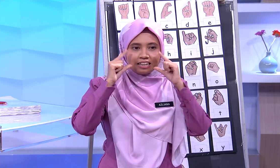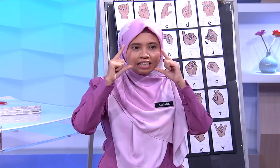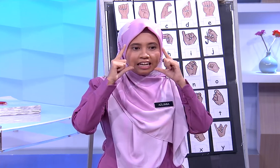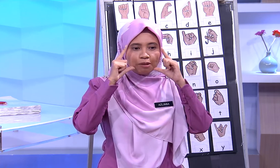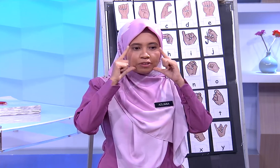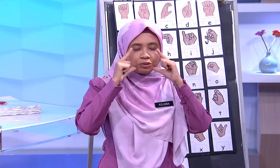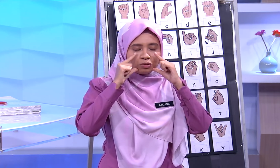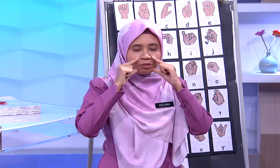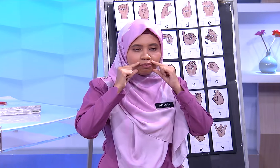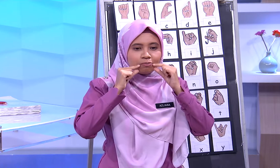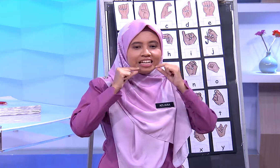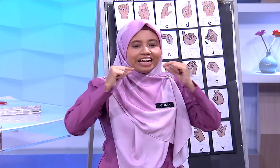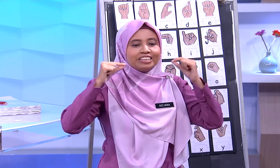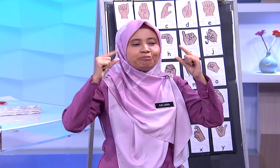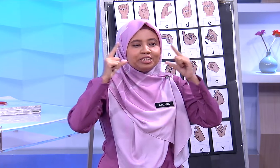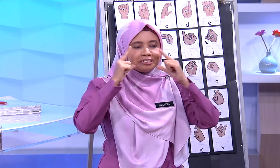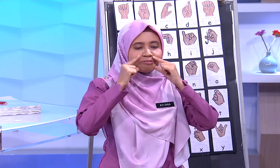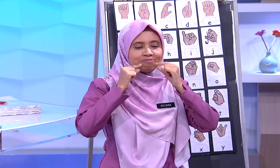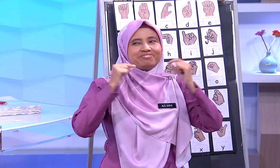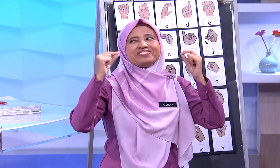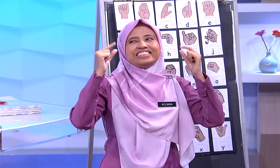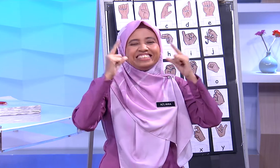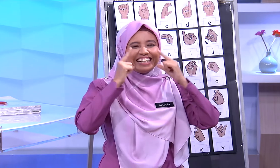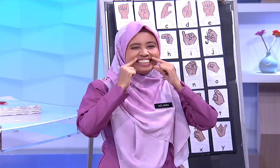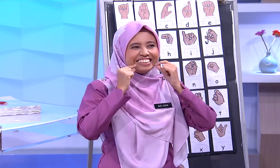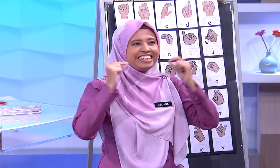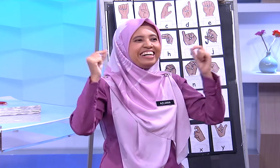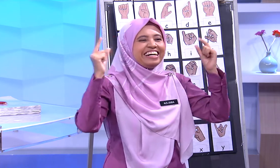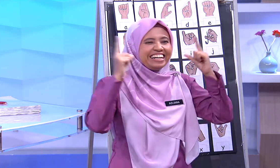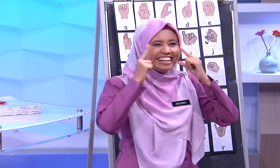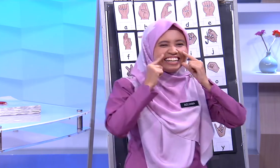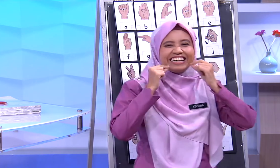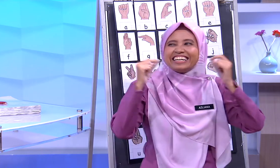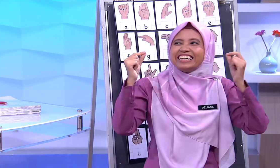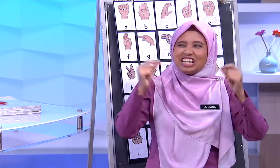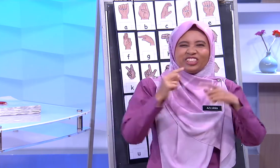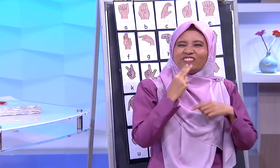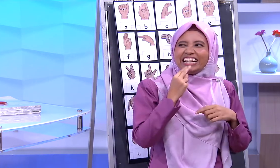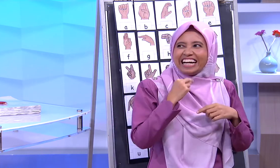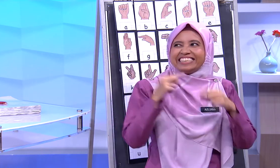ke Lepas tuh belai devenue bisa Oke Oke